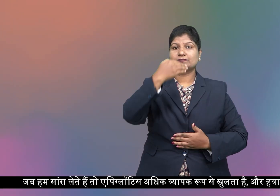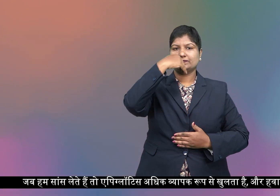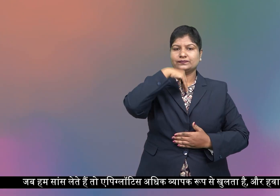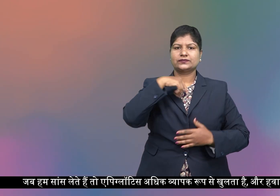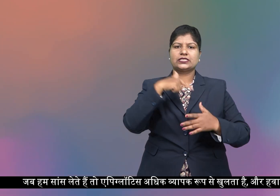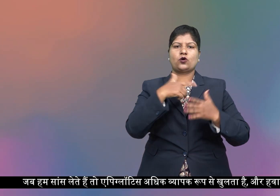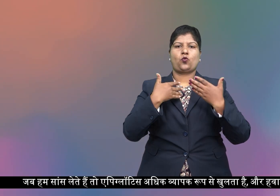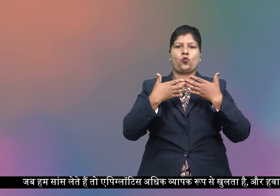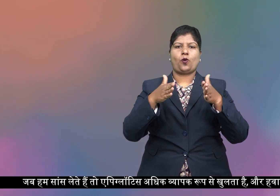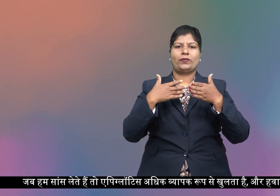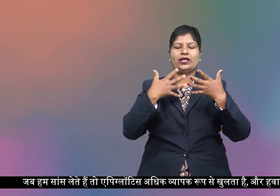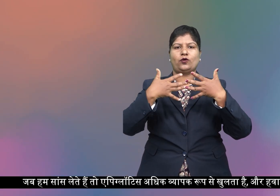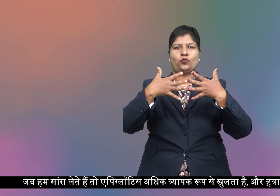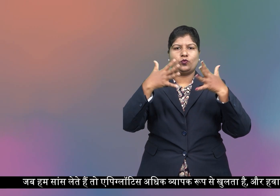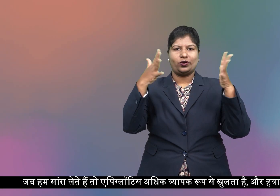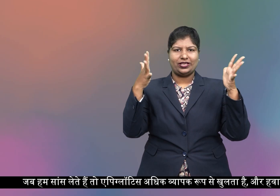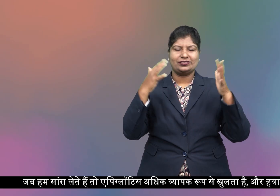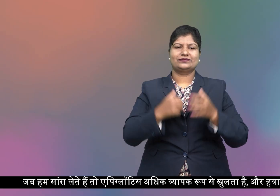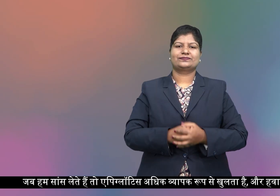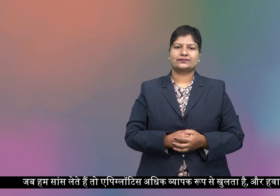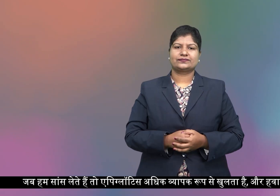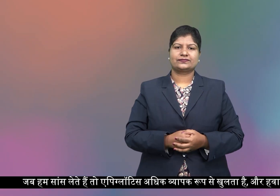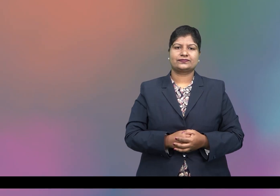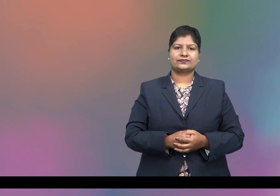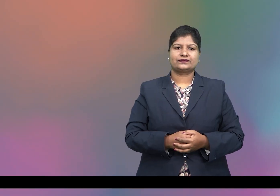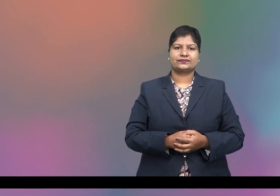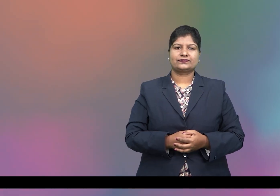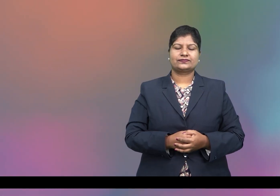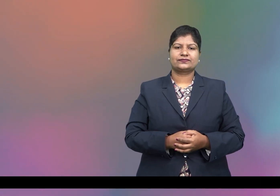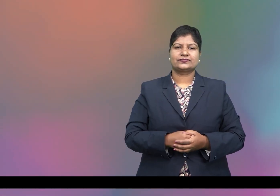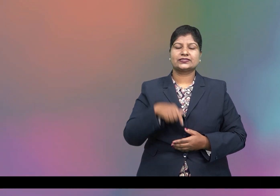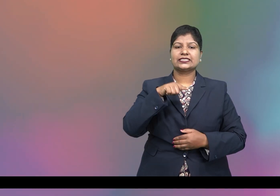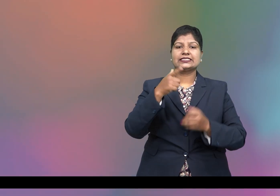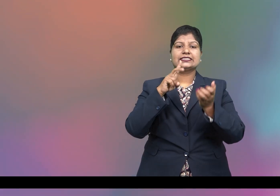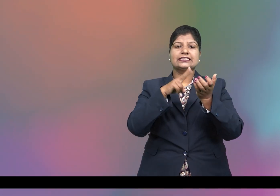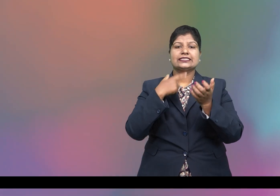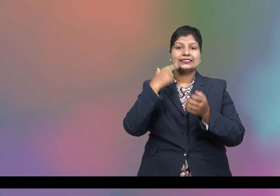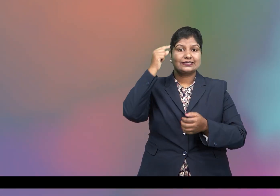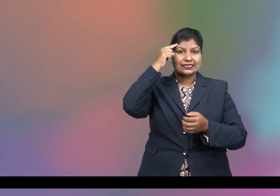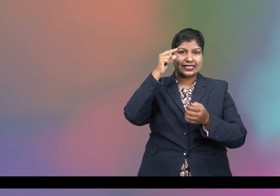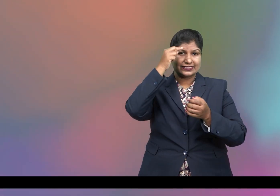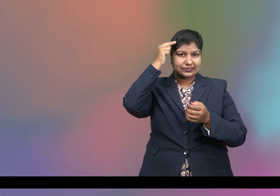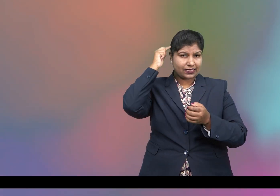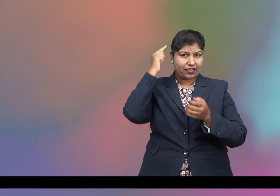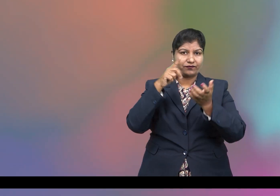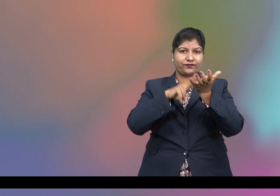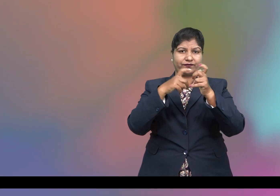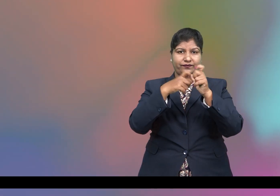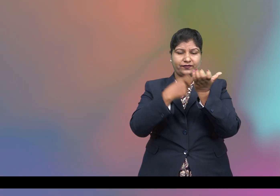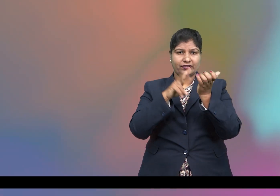और हवा फेफड़ों में प्रवेश करता है। उपकंठ और भोजन और हवा के